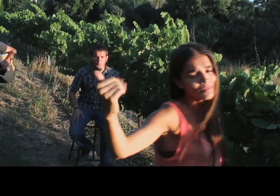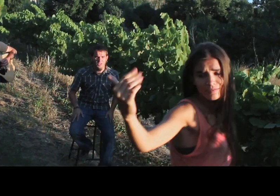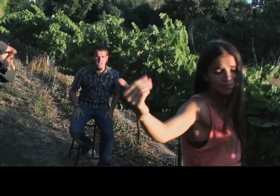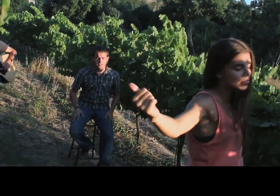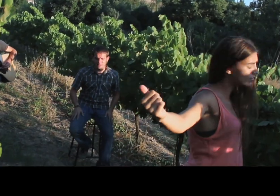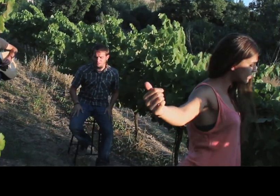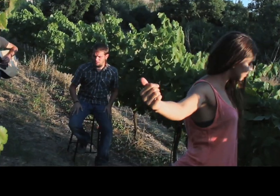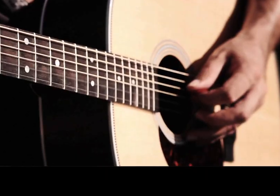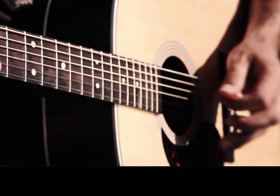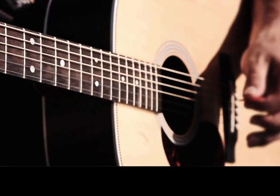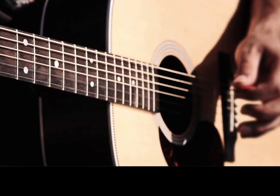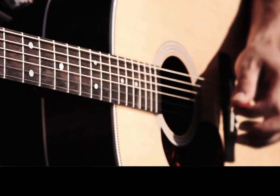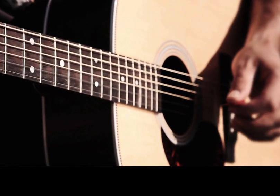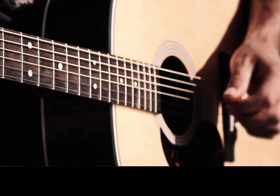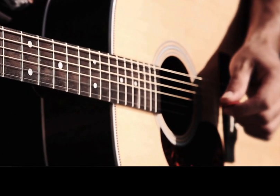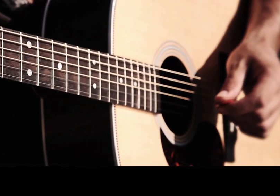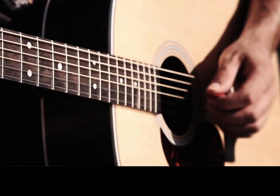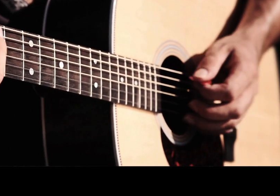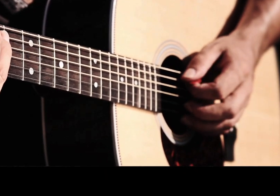cap comiat.